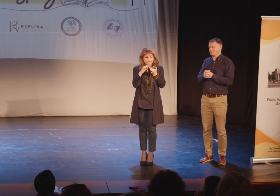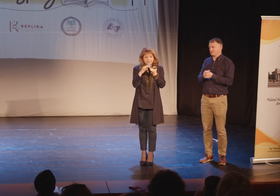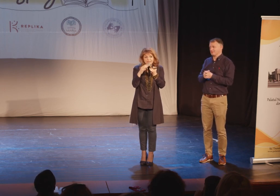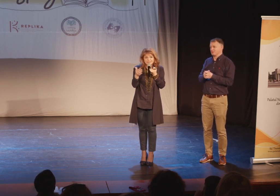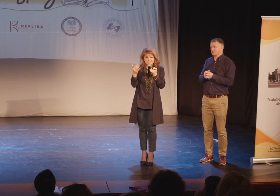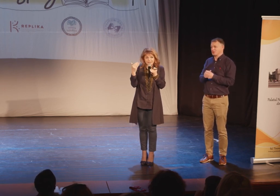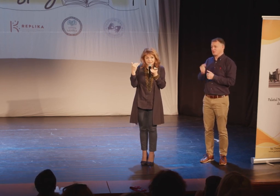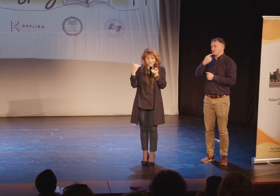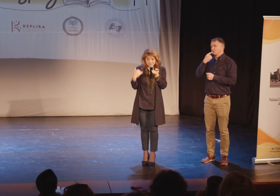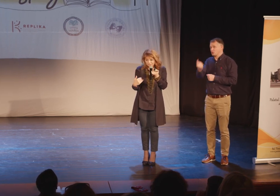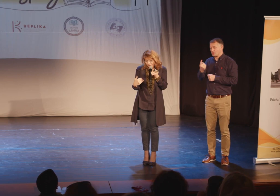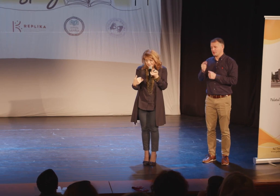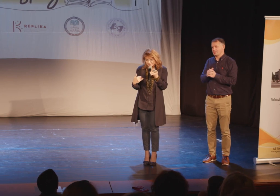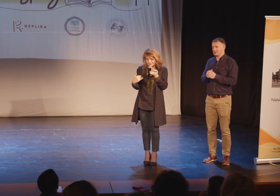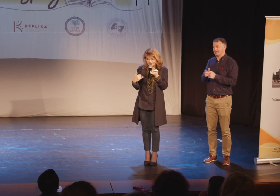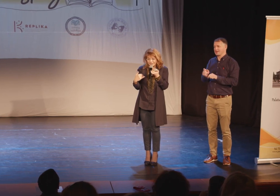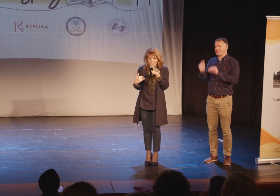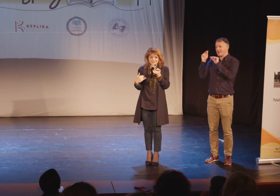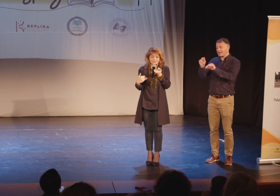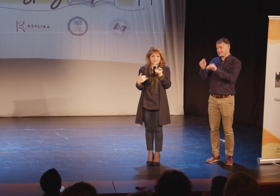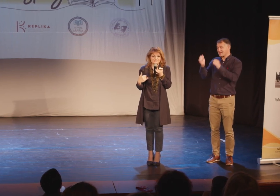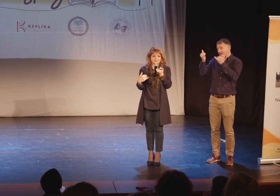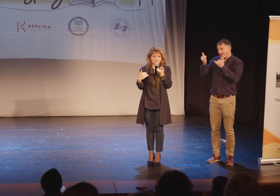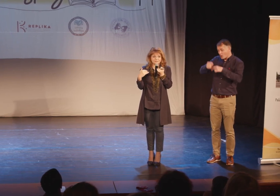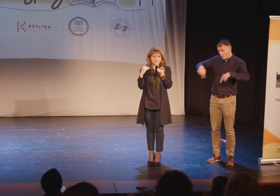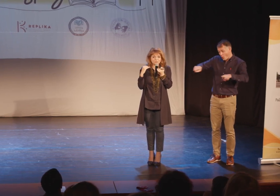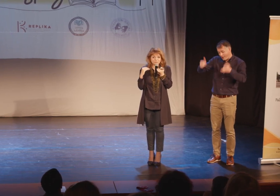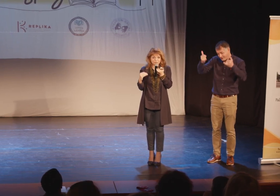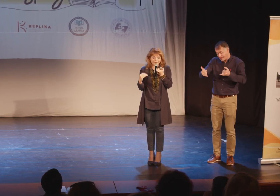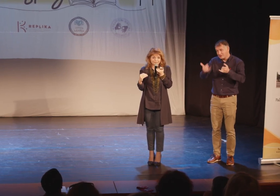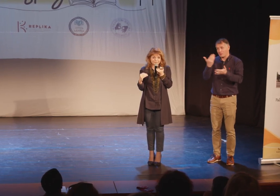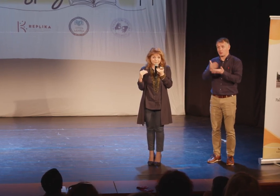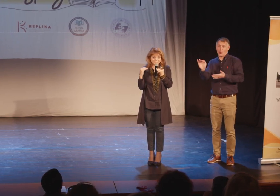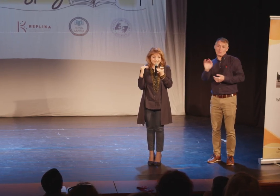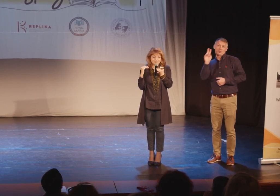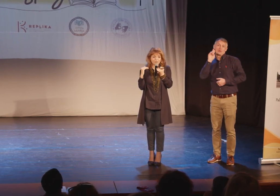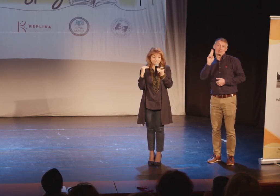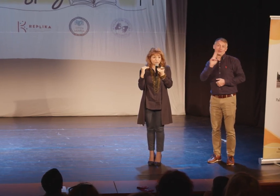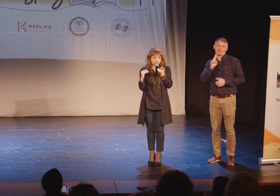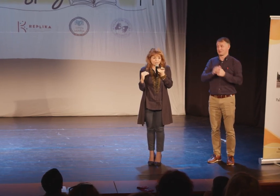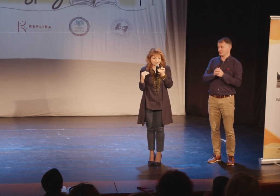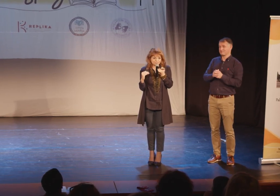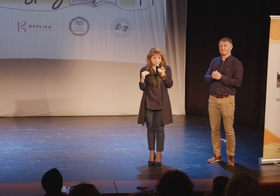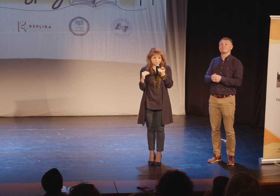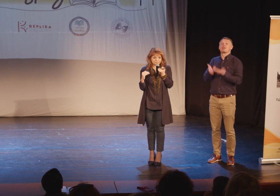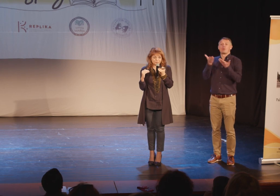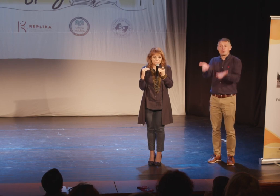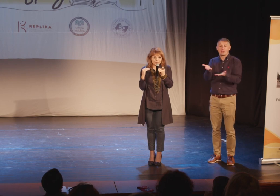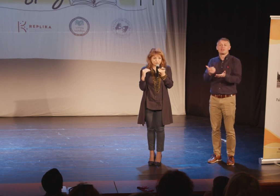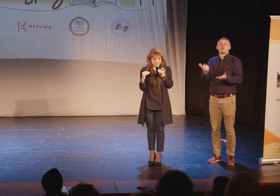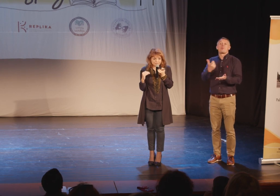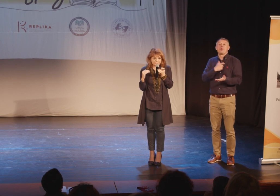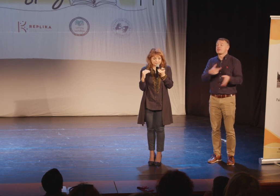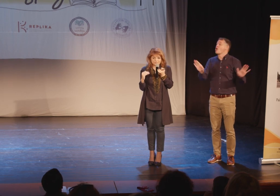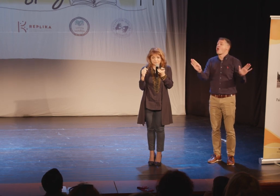spune că lecția noastră de astăzi este următoarea. Se poate orice,